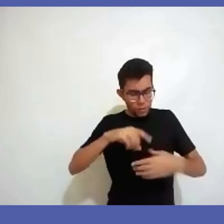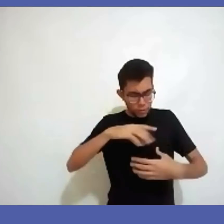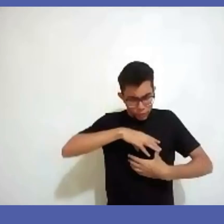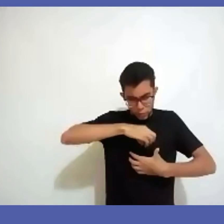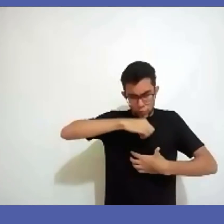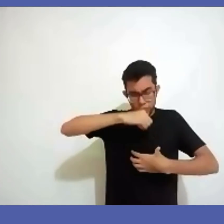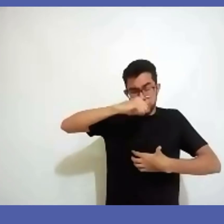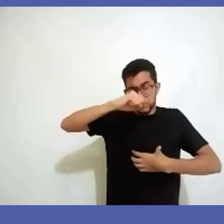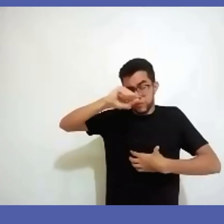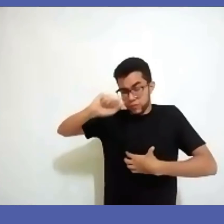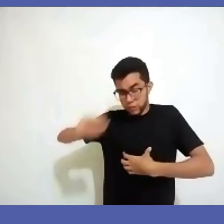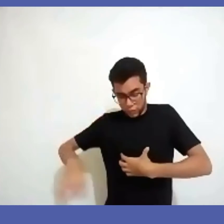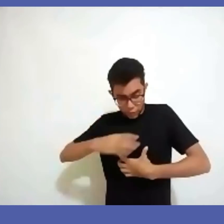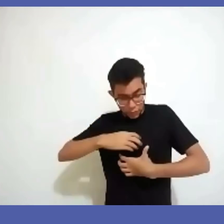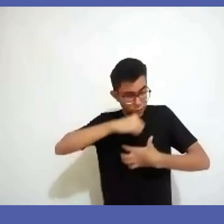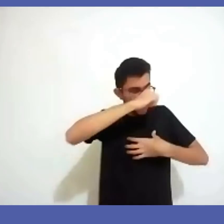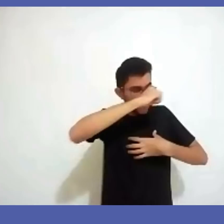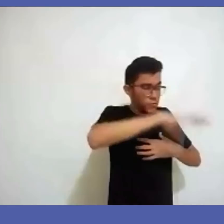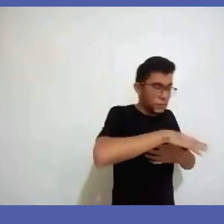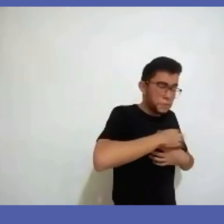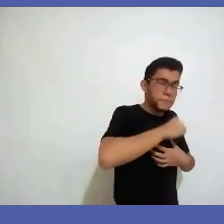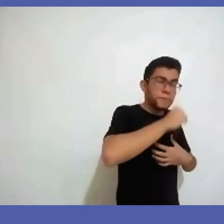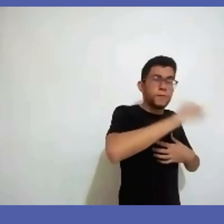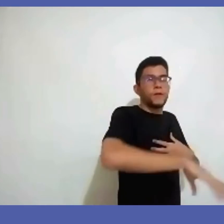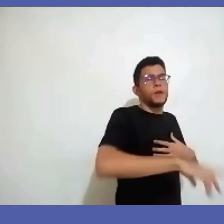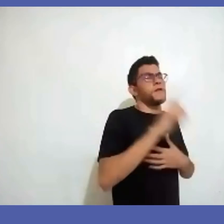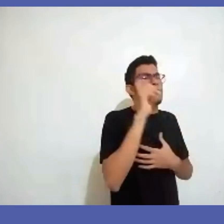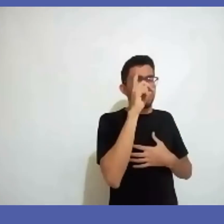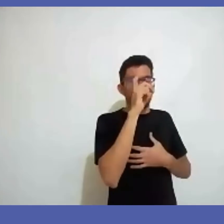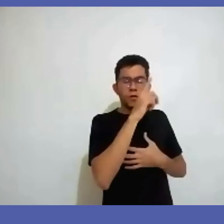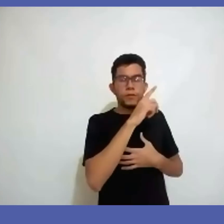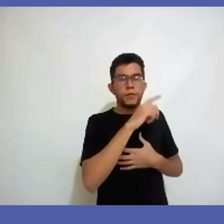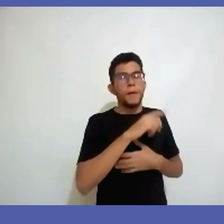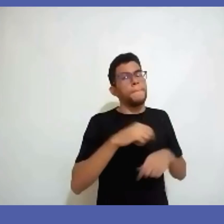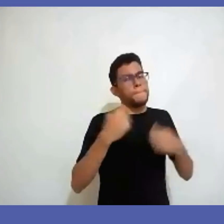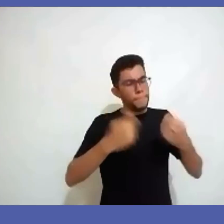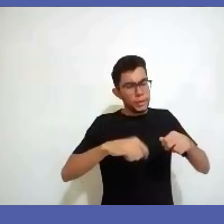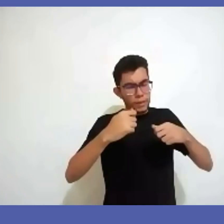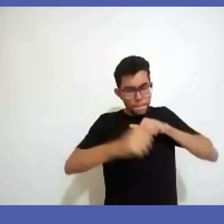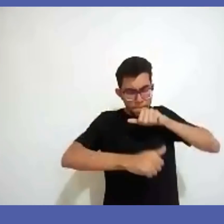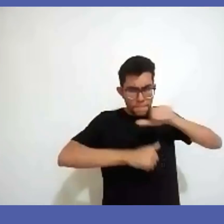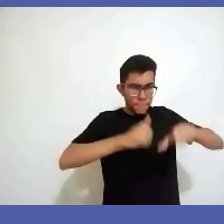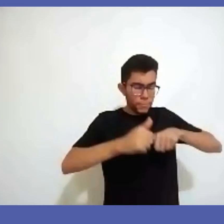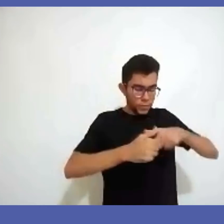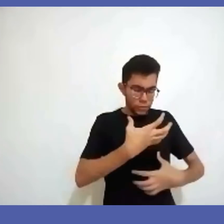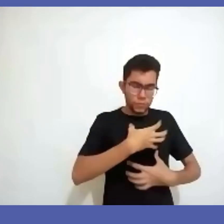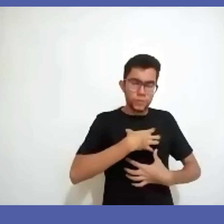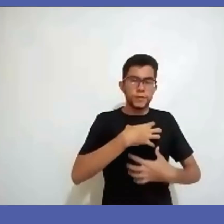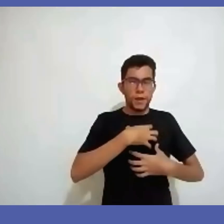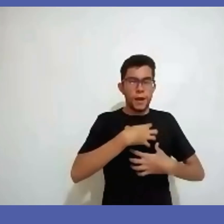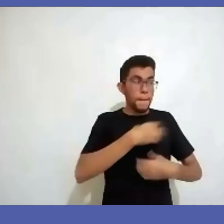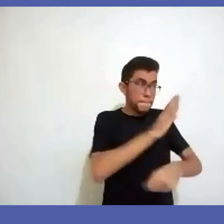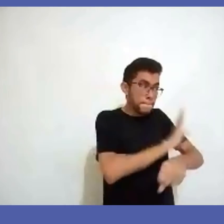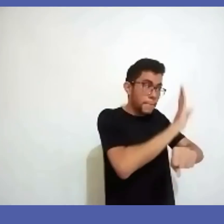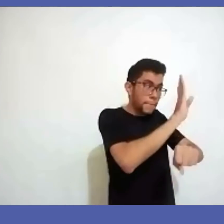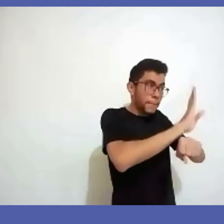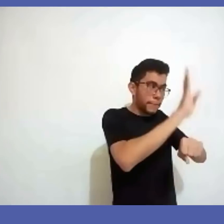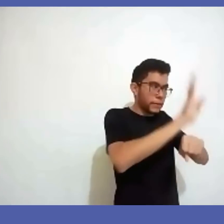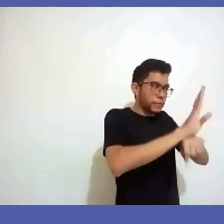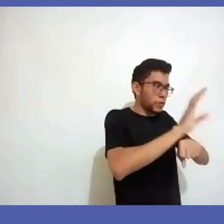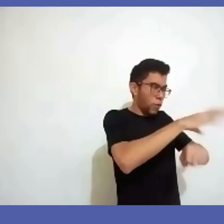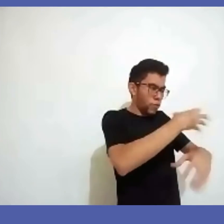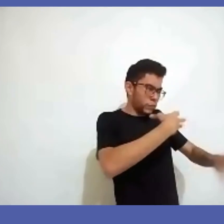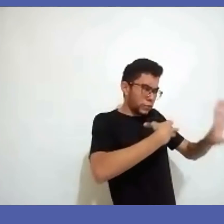no nosso homem natural, em cada um de nós. Elementos da Babilônia estão em você, elementos da Babilônia estão em